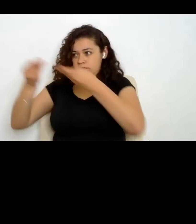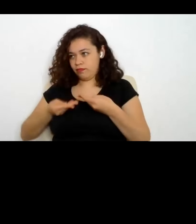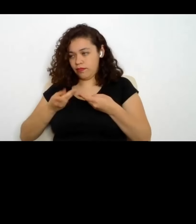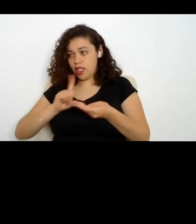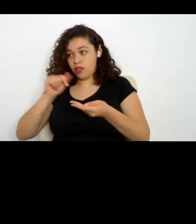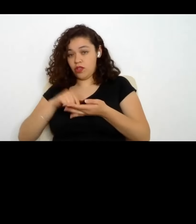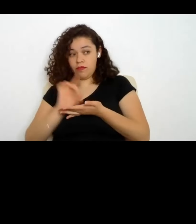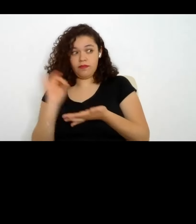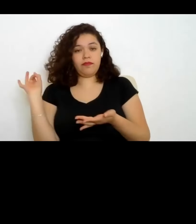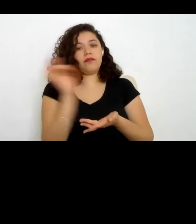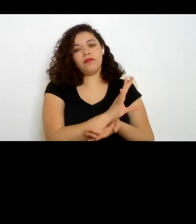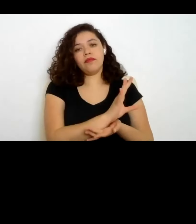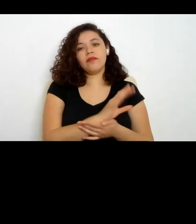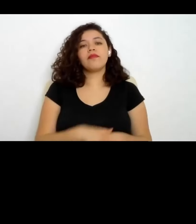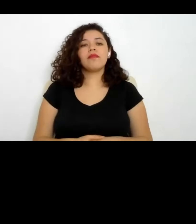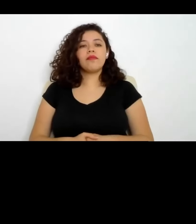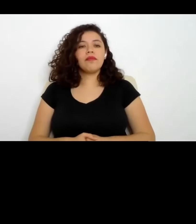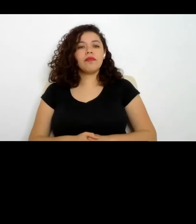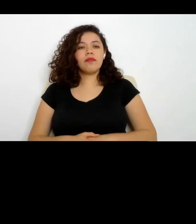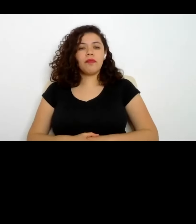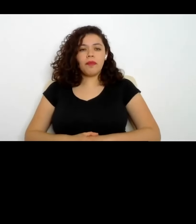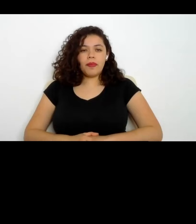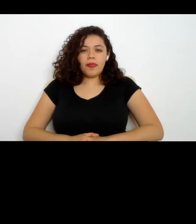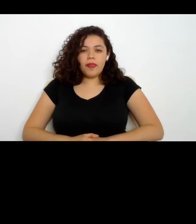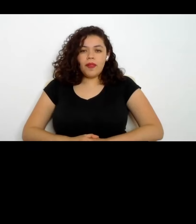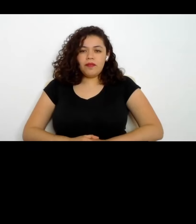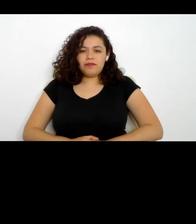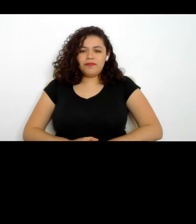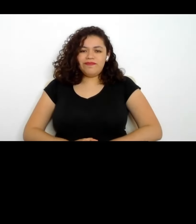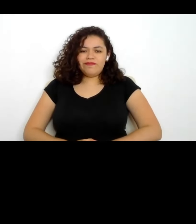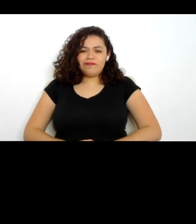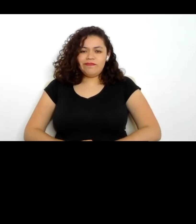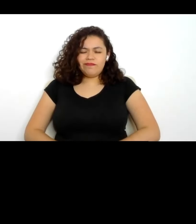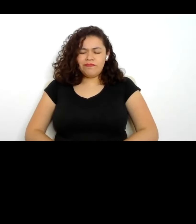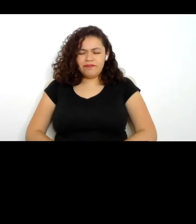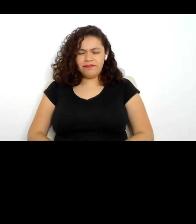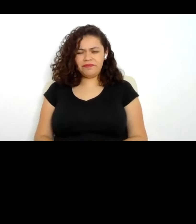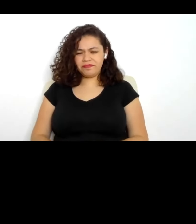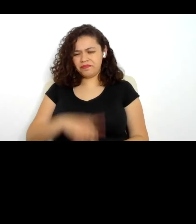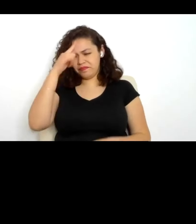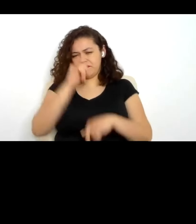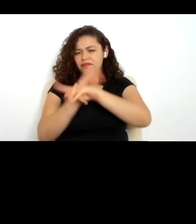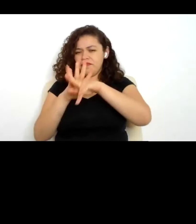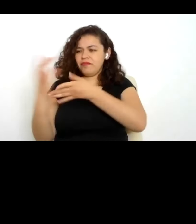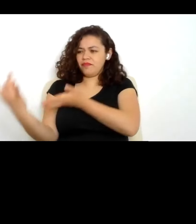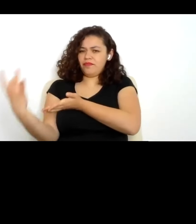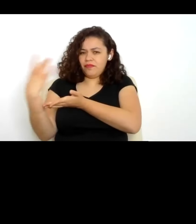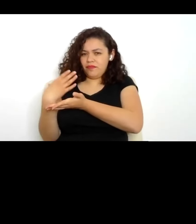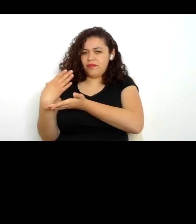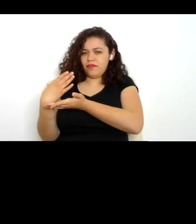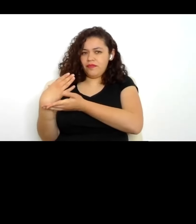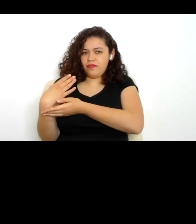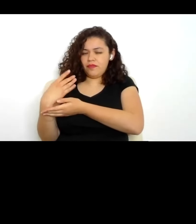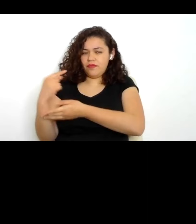como ya habíamos visto, que son los encargados, ya habíamos visto que previo a la recepción de los datos personales